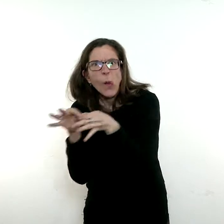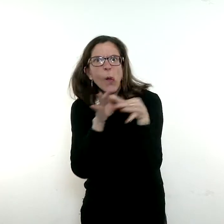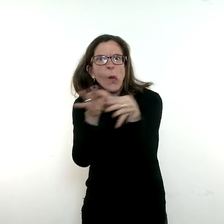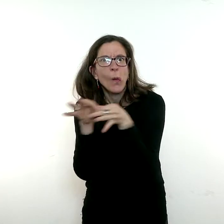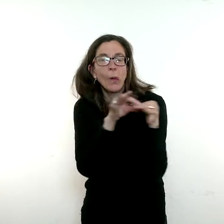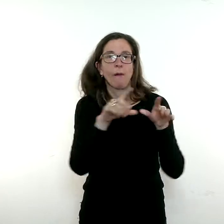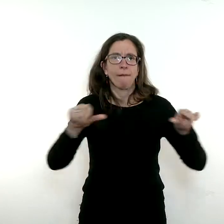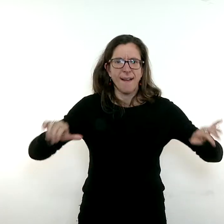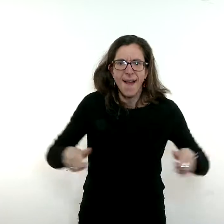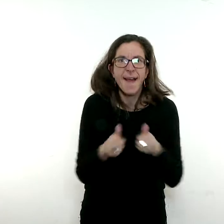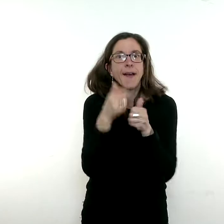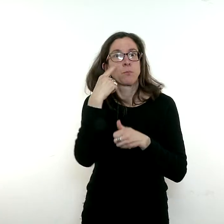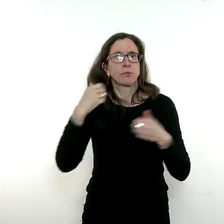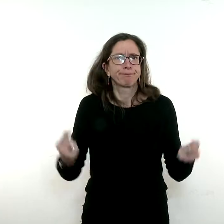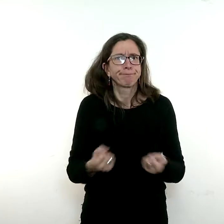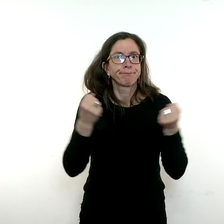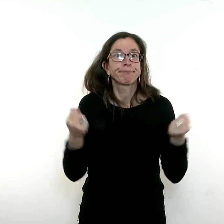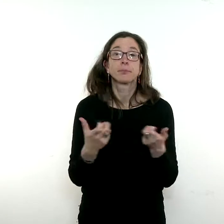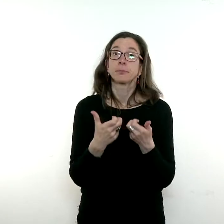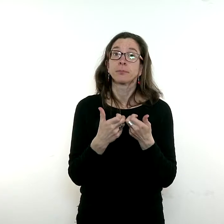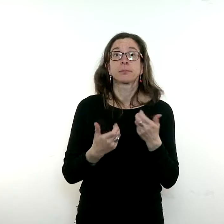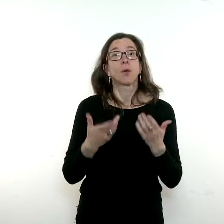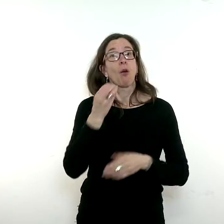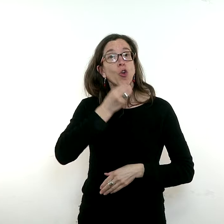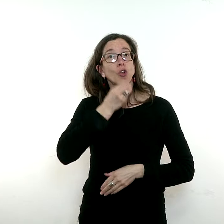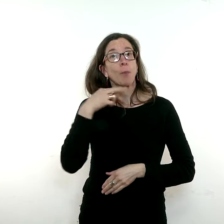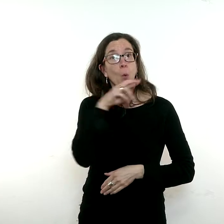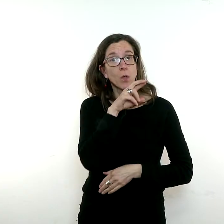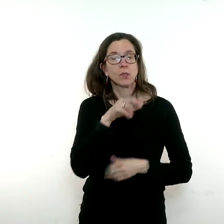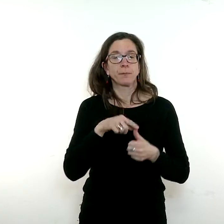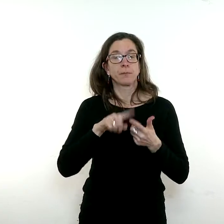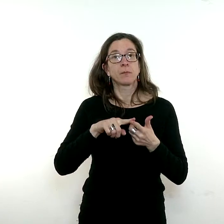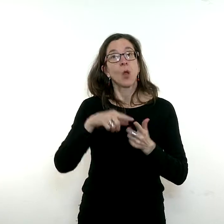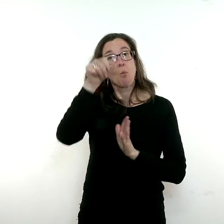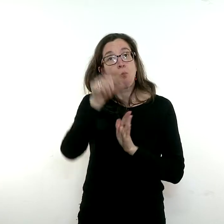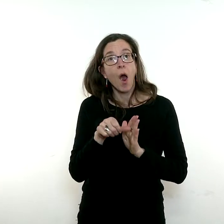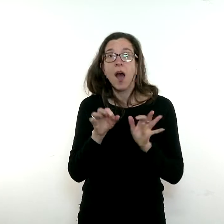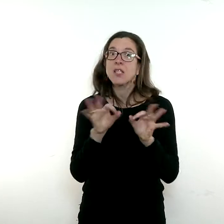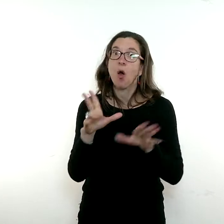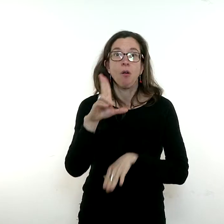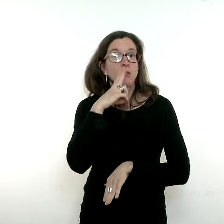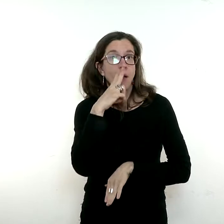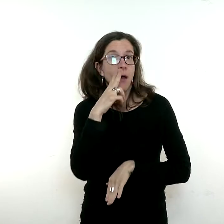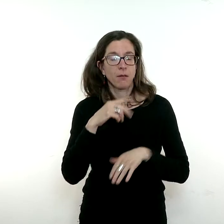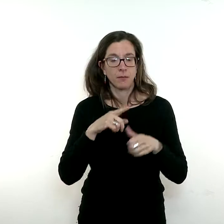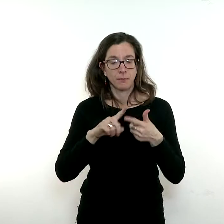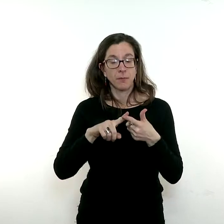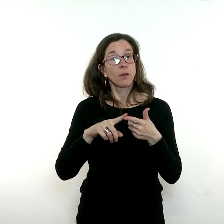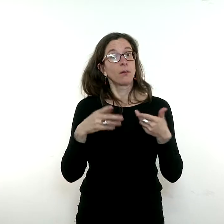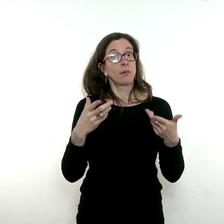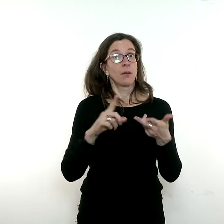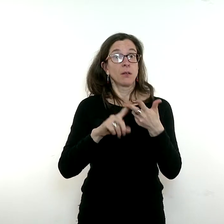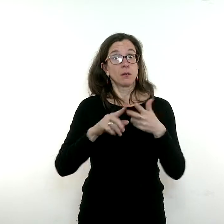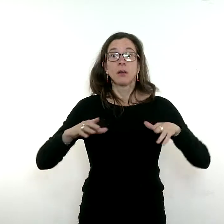vous avez dû observer, comme Octobre Rose, le mois sans tabac ou encore cette belle formation que nous initions sur le